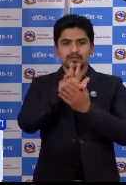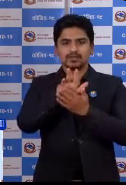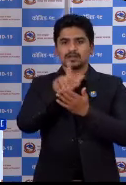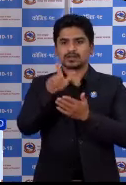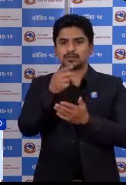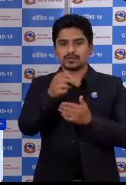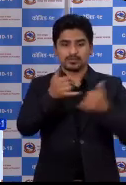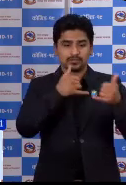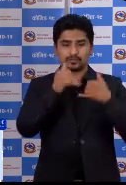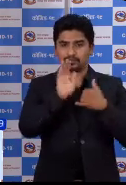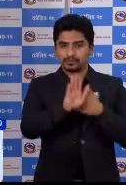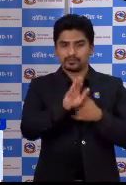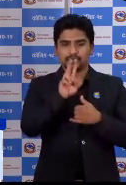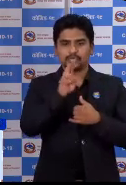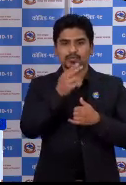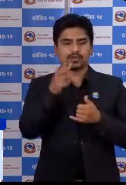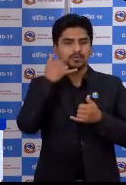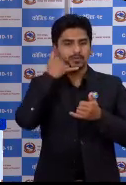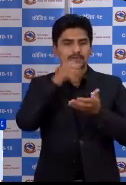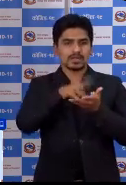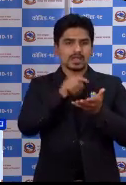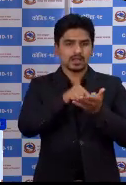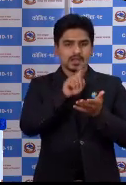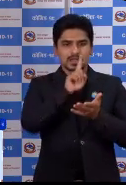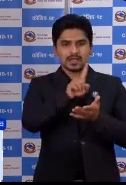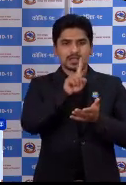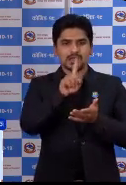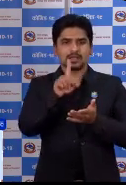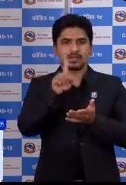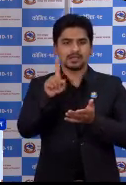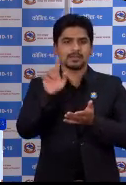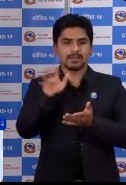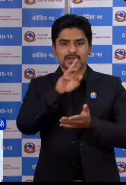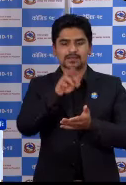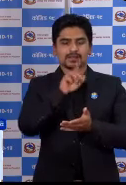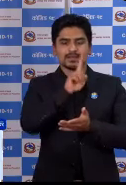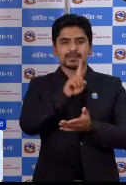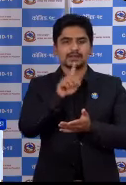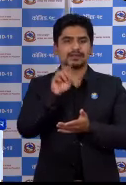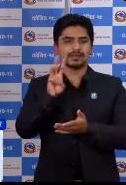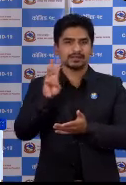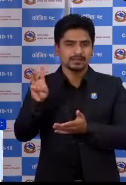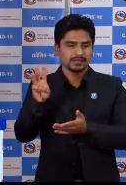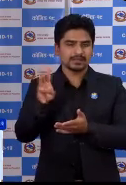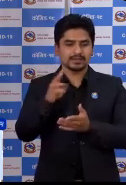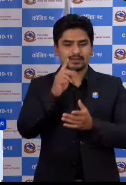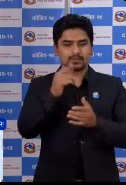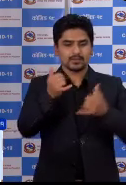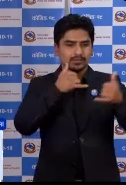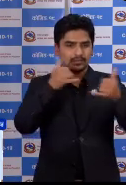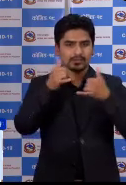हो। हाम्रो दुईवटा कल सेन्टर 11:15 र 11:33 यी कलहरूमा प्राप्त